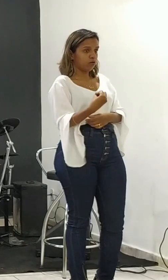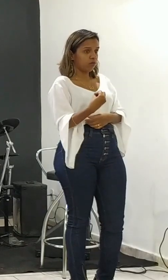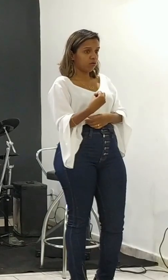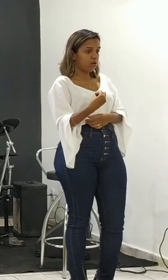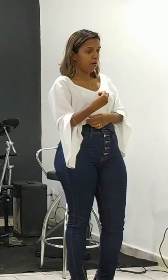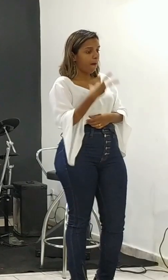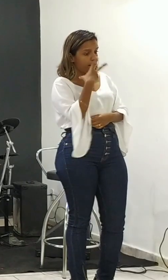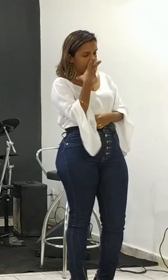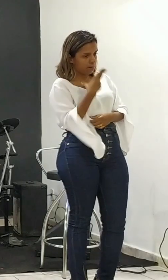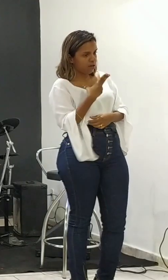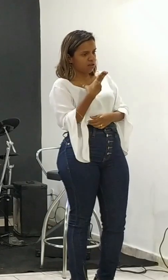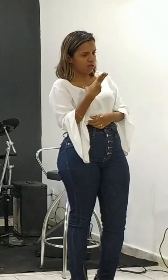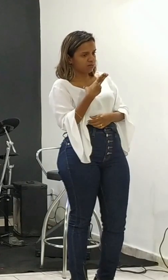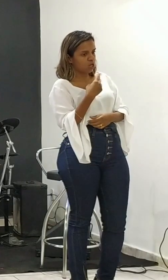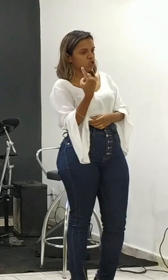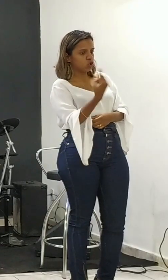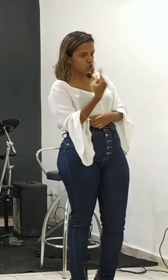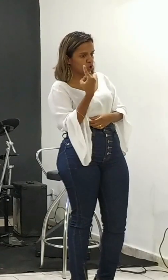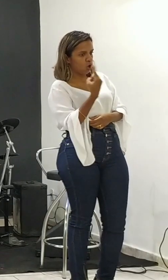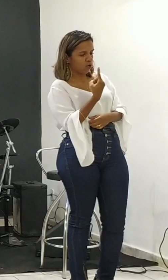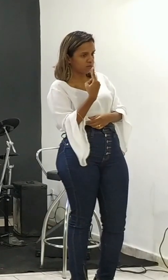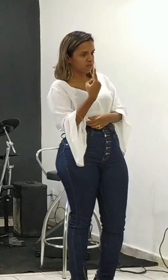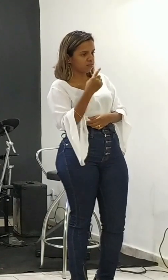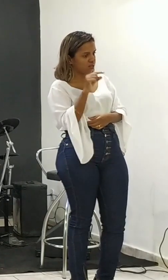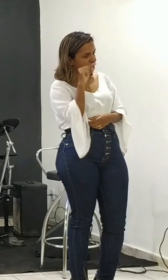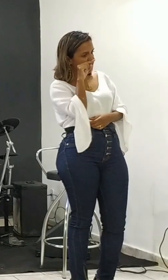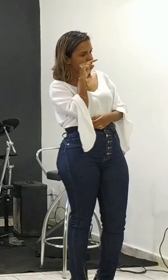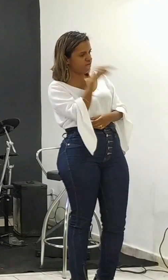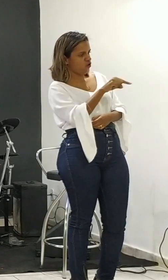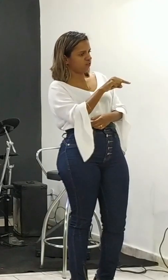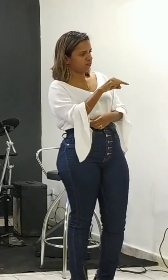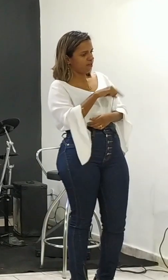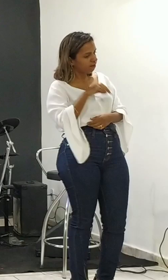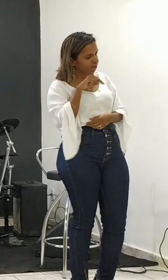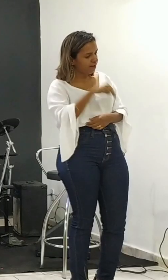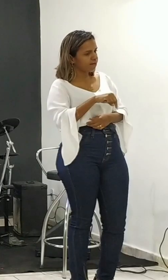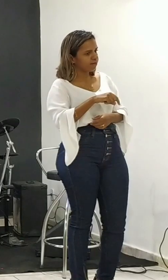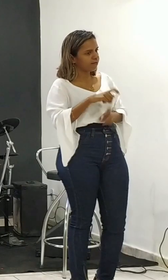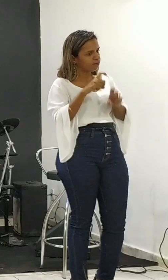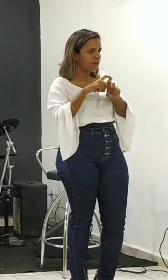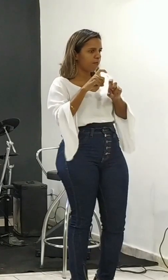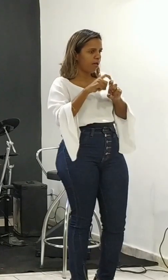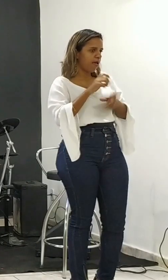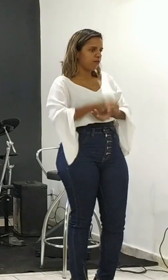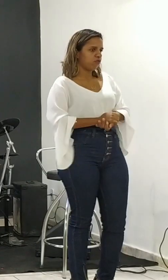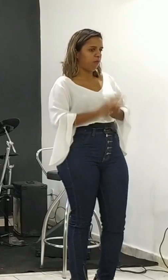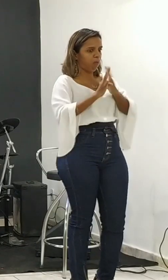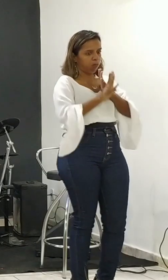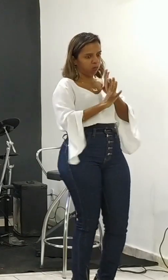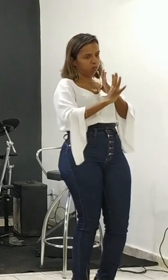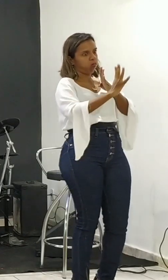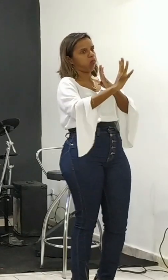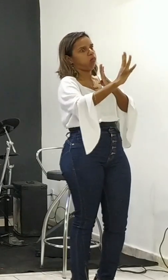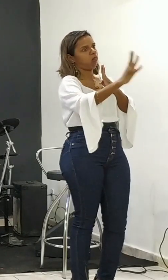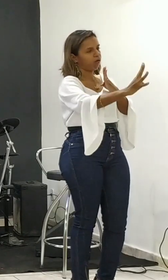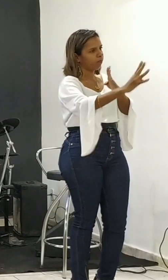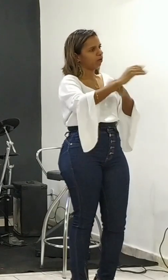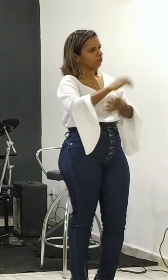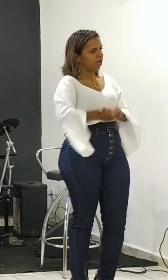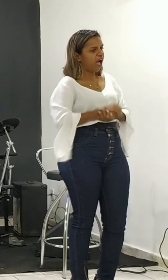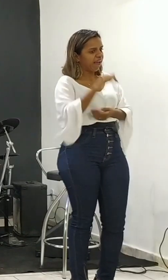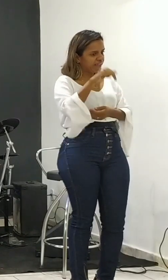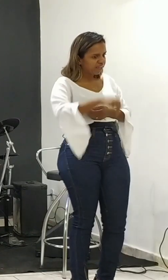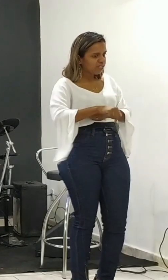e quem parece que está sozinha aqui é a senhora que veio aqui, né, depois de enfrentar uma fila gigantesca